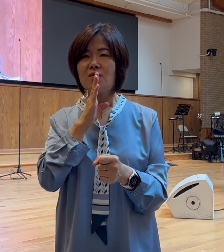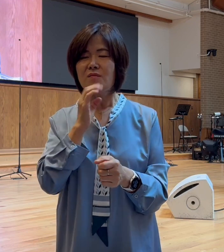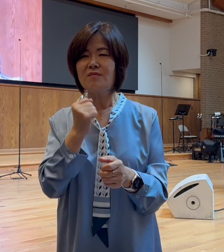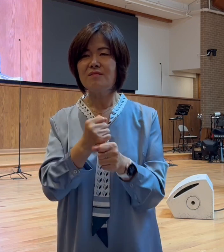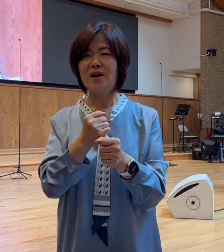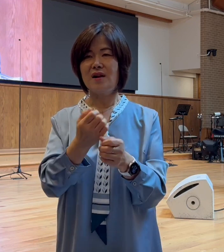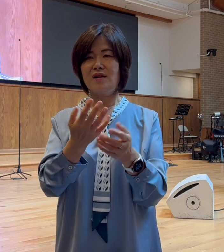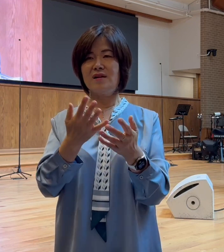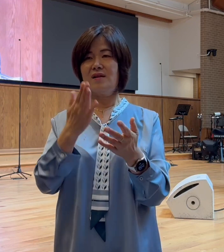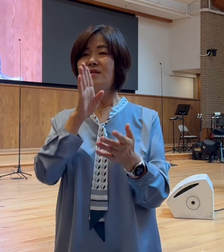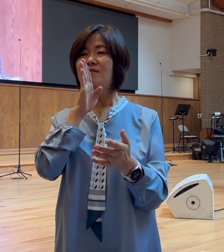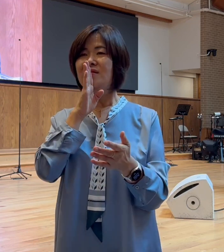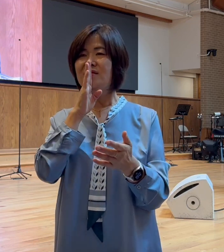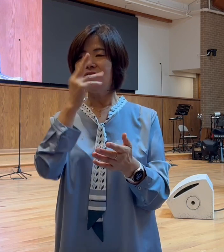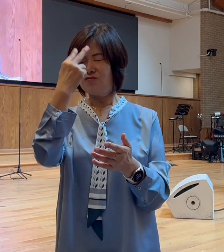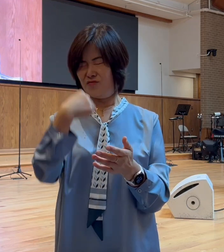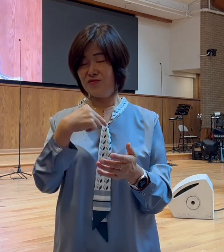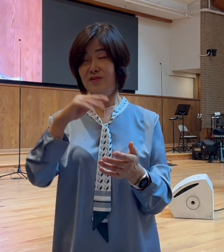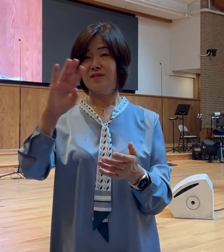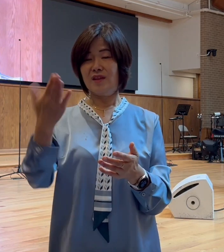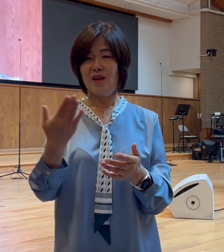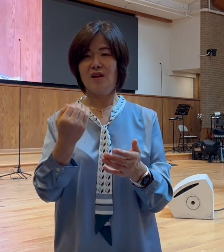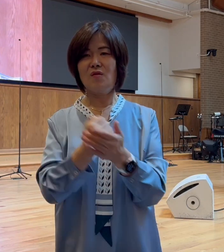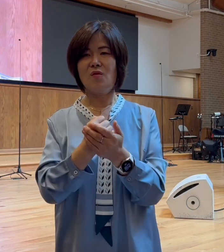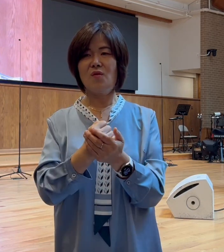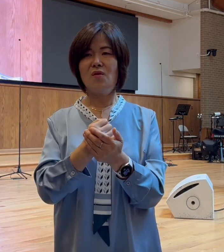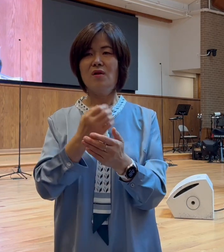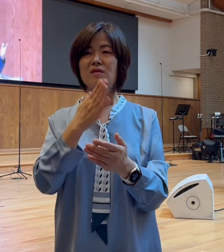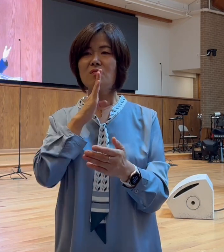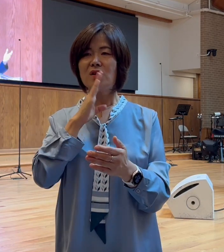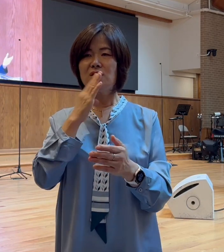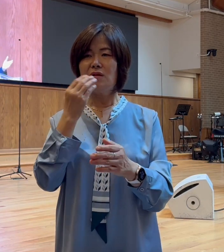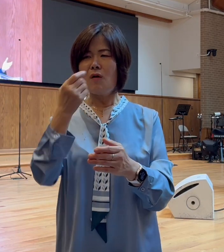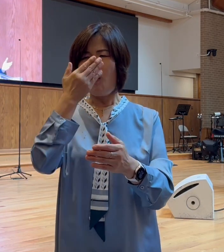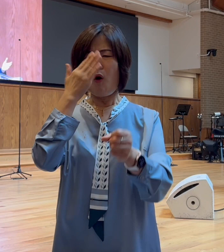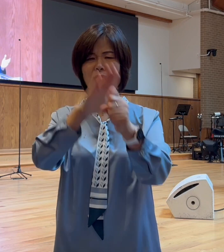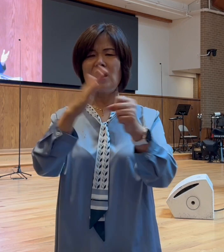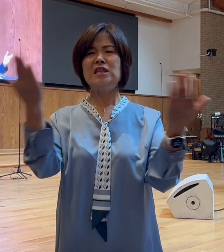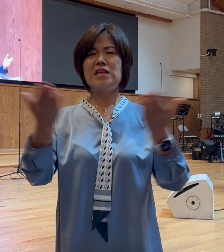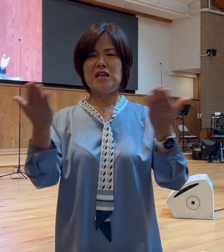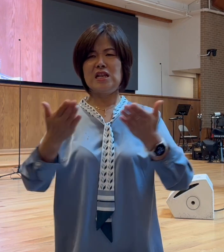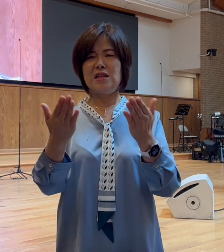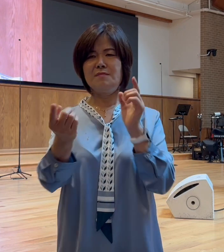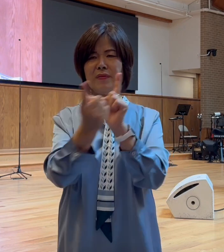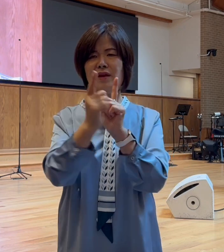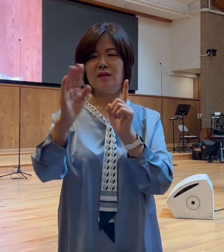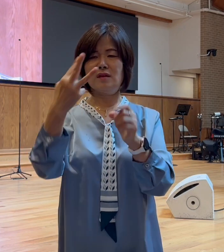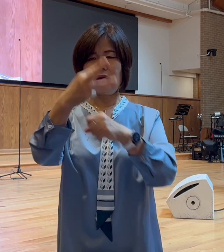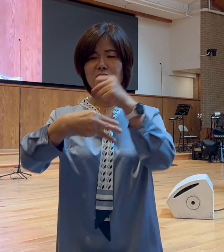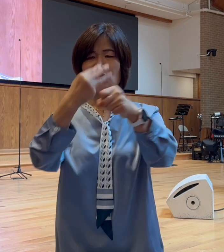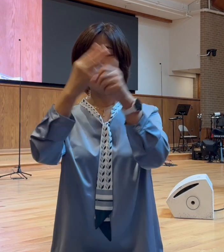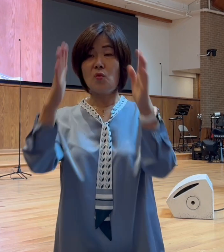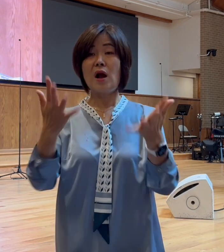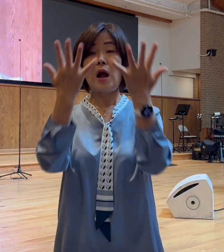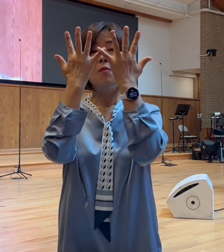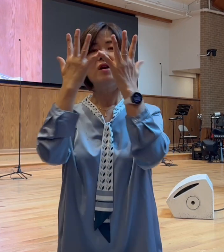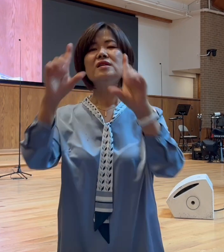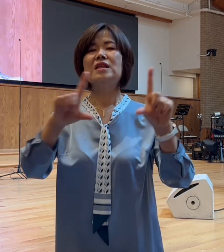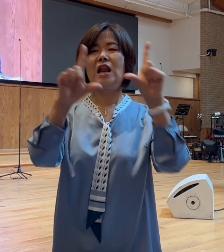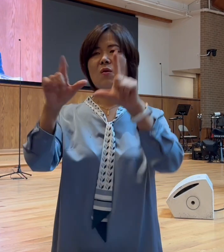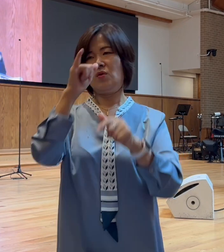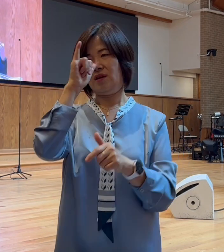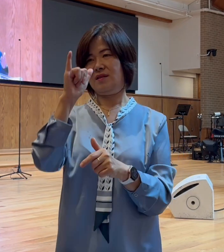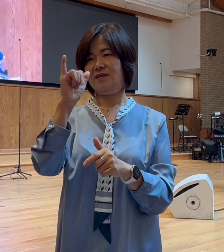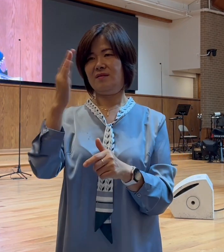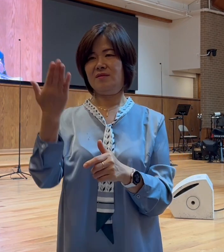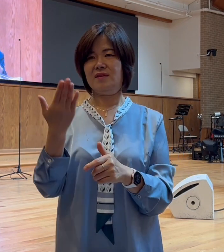붙여가지고 못 뜨게 만들어가지고 그 짓을 못하게 해야 되는데 그냥 내버려 두셨잖아요. 그래서 3년 동안 감옥에 들어갑니다.